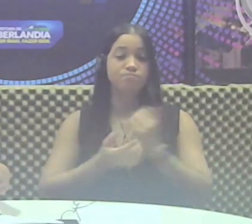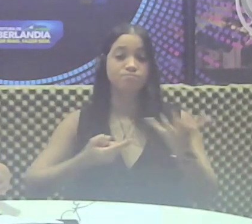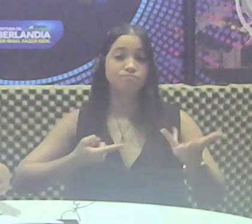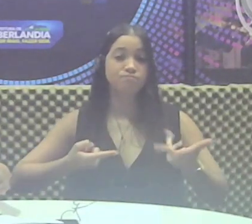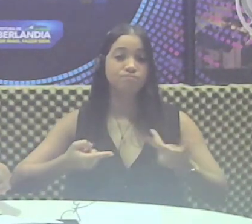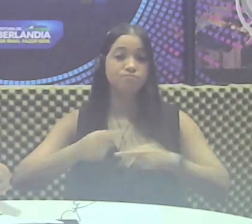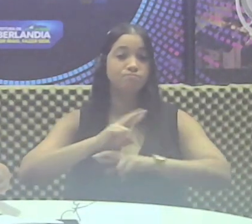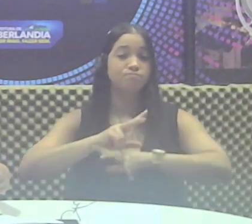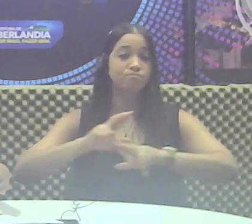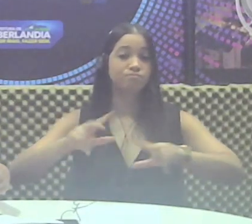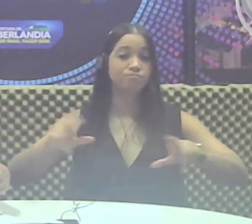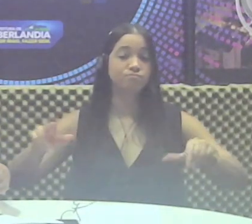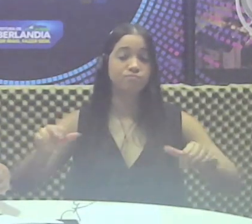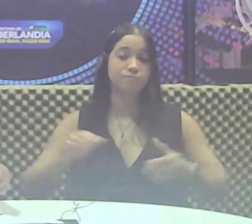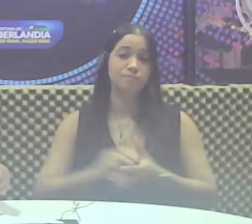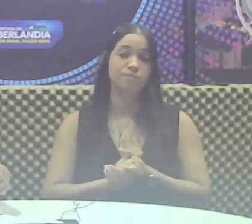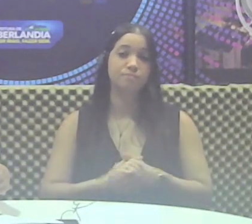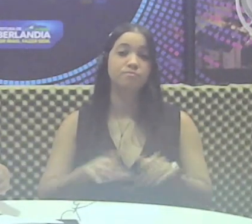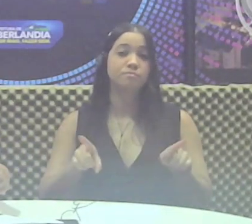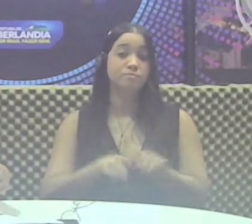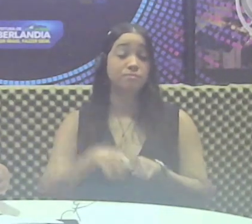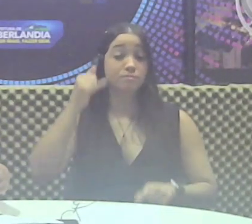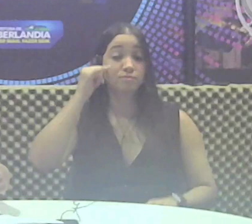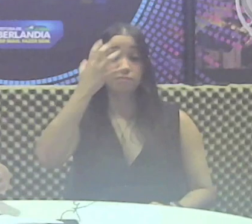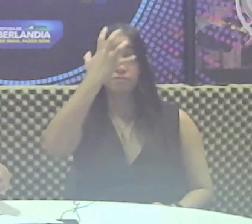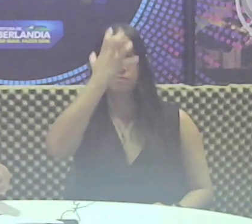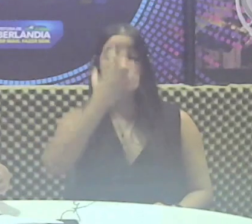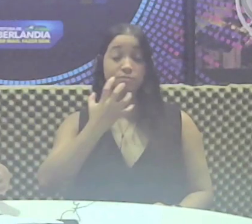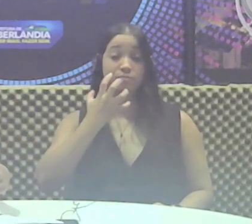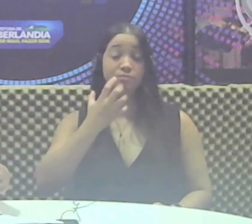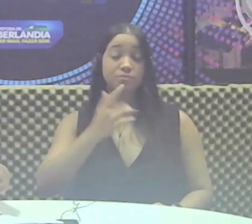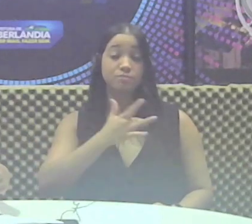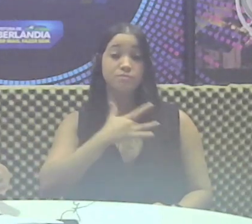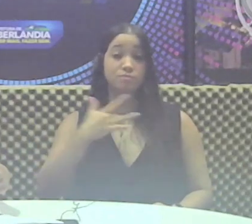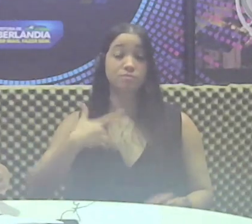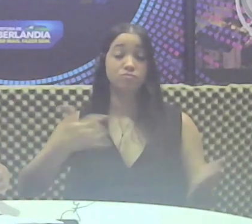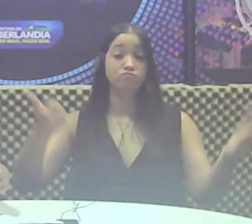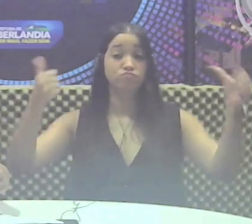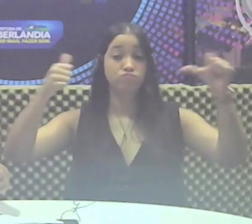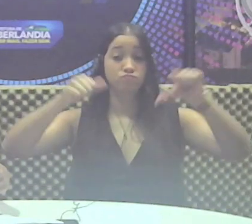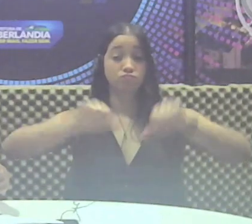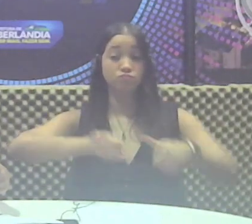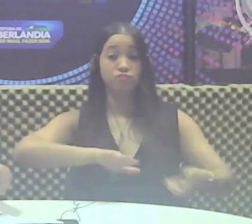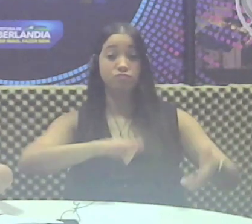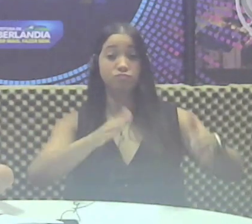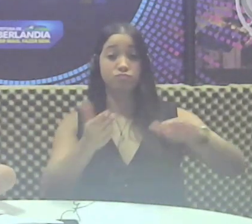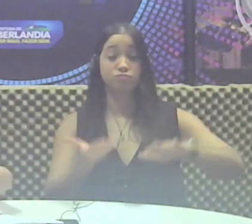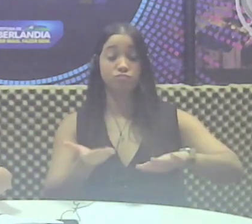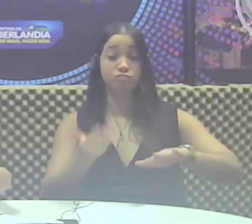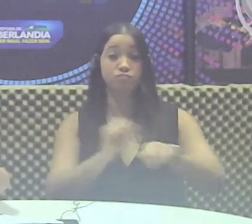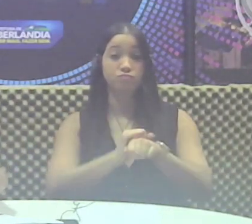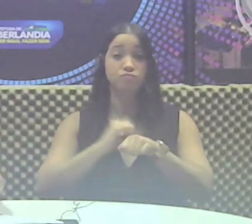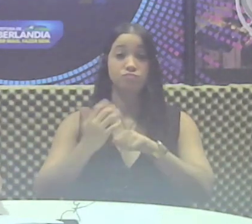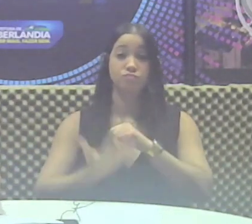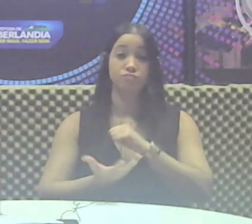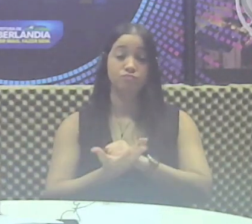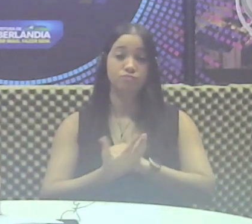variantes do coronavírus, além de evitar casos graves com internações e óbitos pela